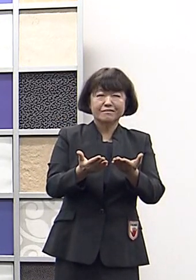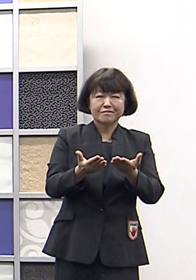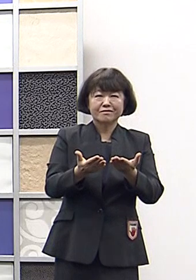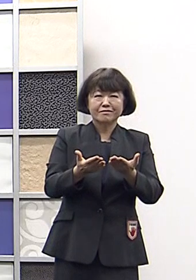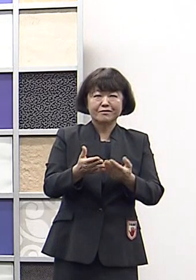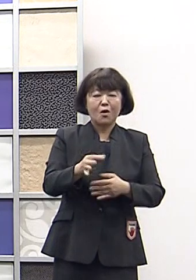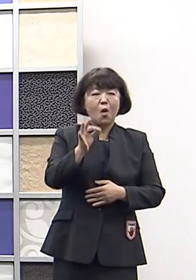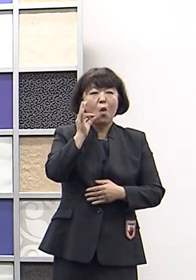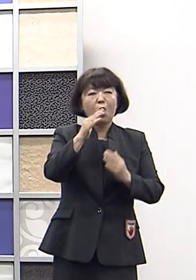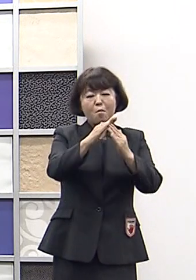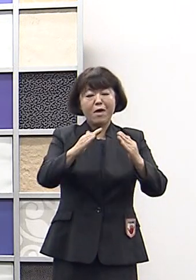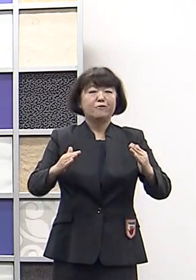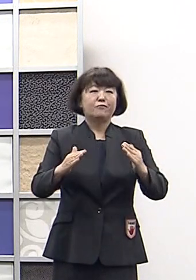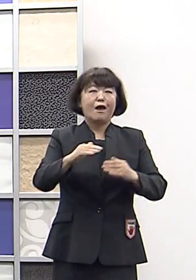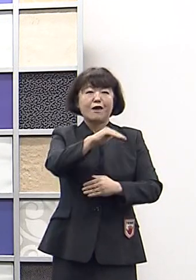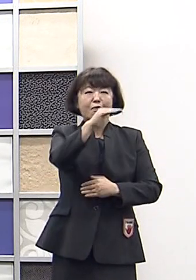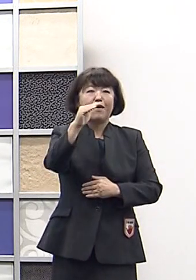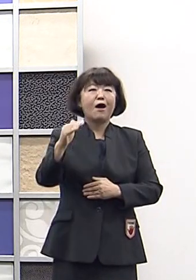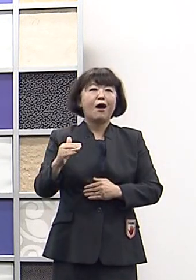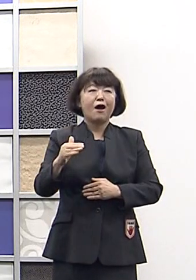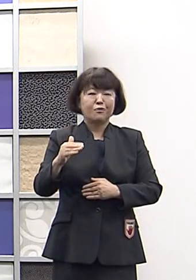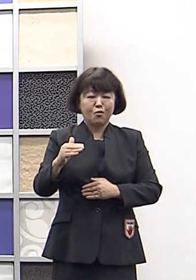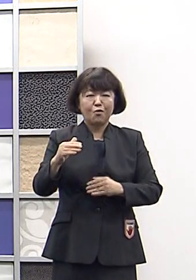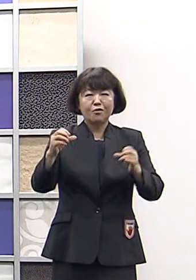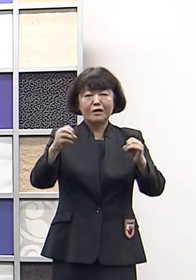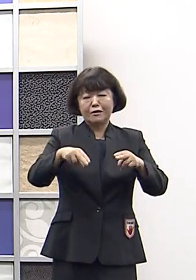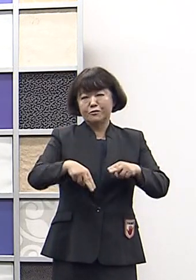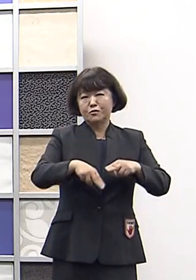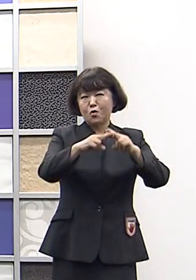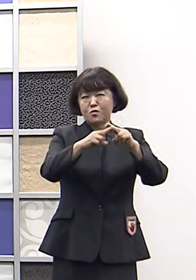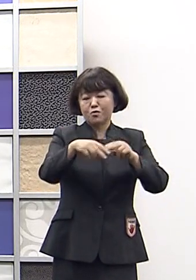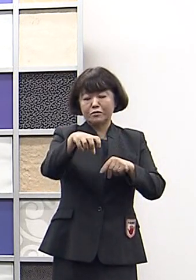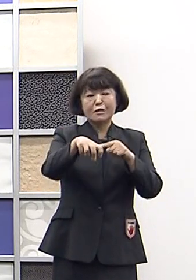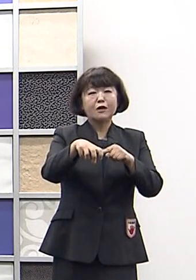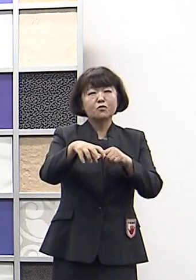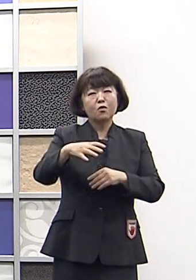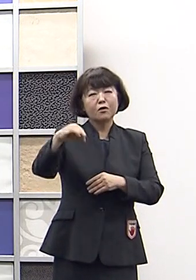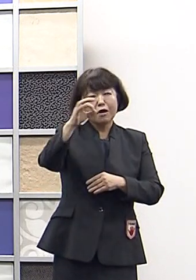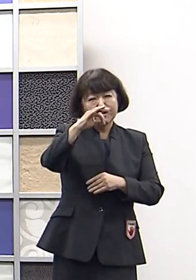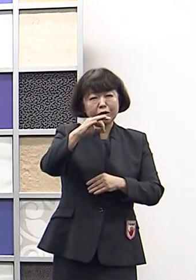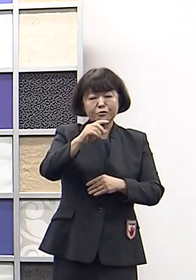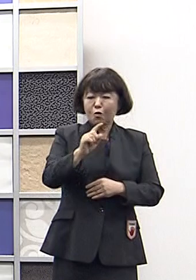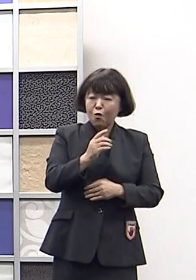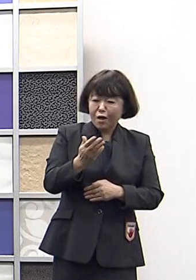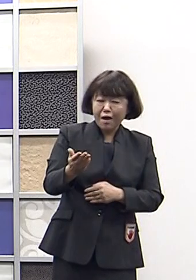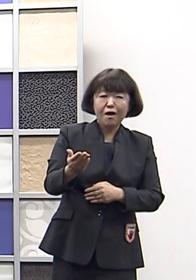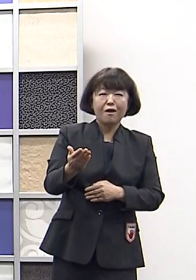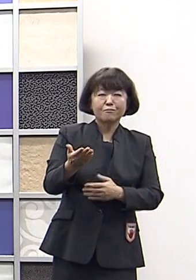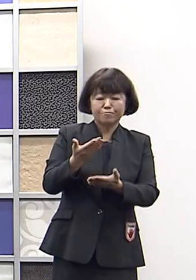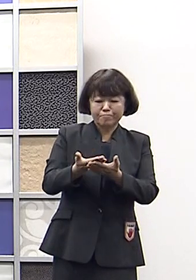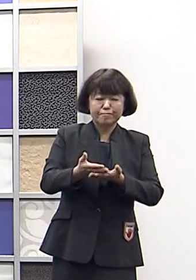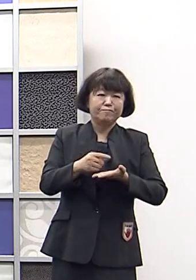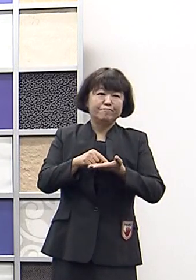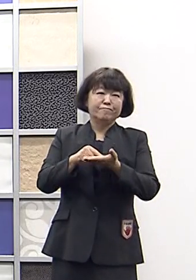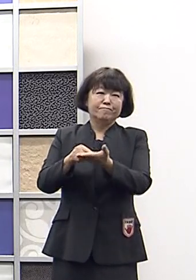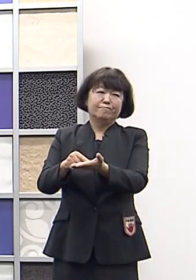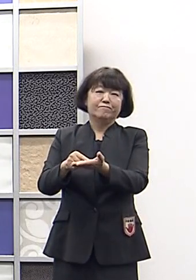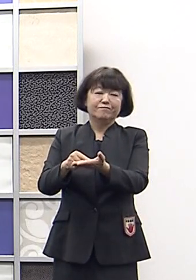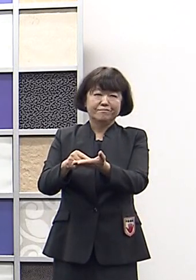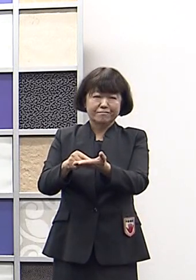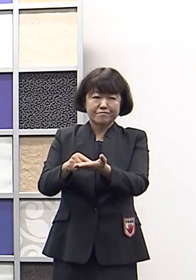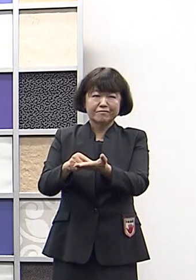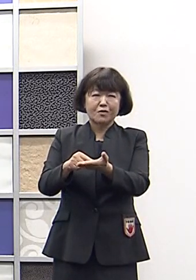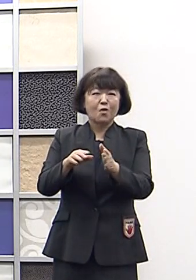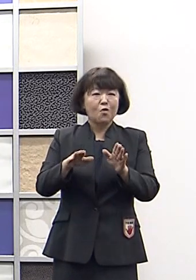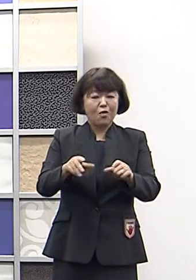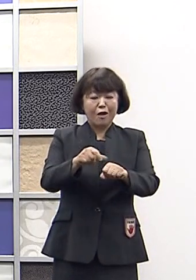米倉山の電力貯蔵技術研究サイトをご覧いただけるよう強く要請をしたところ、今般